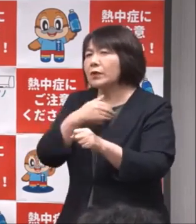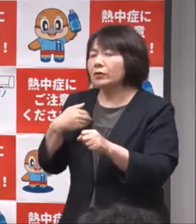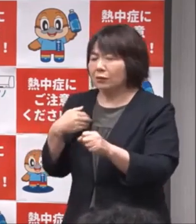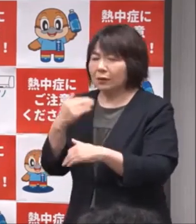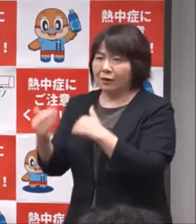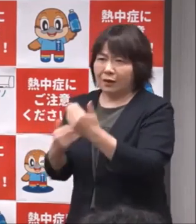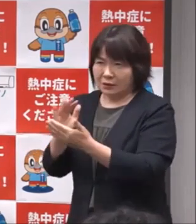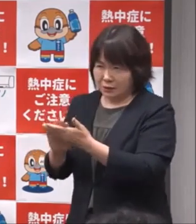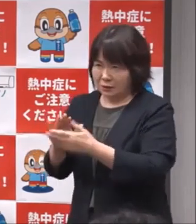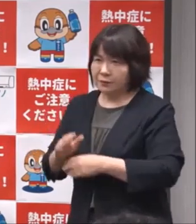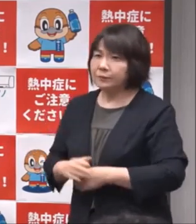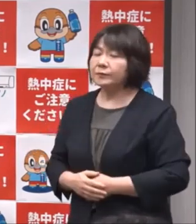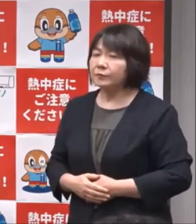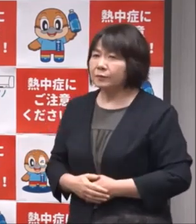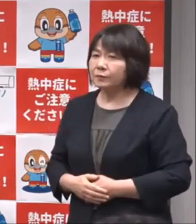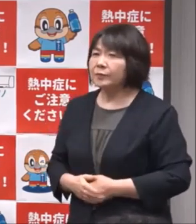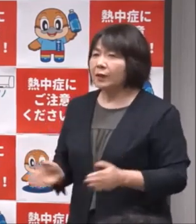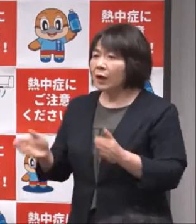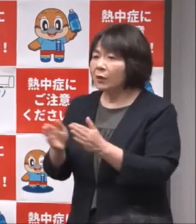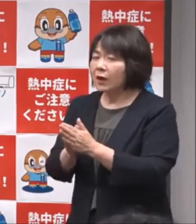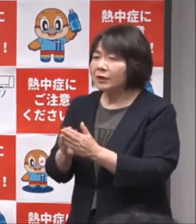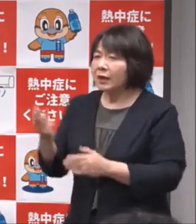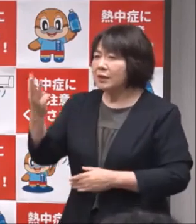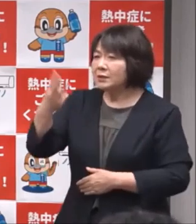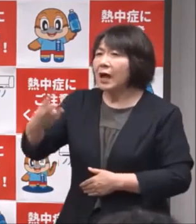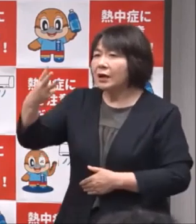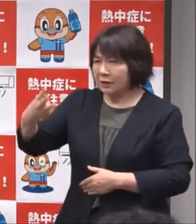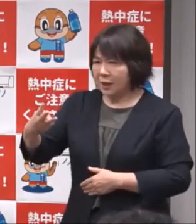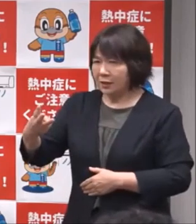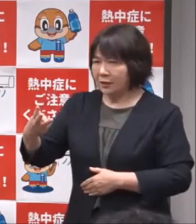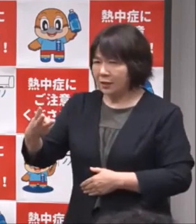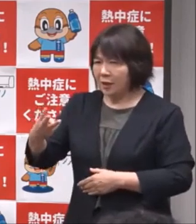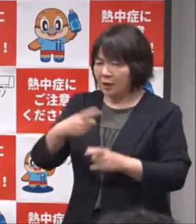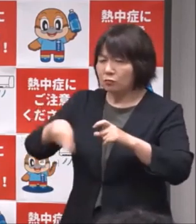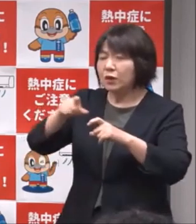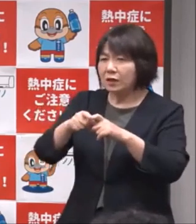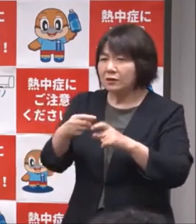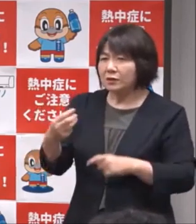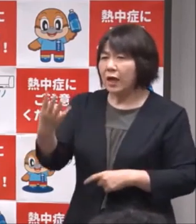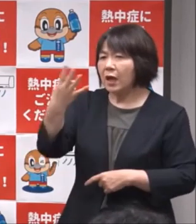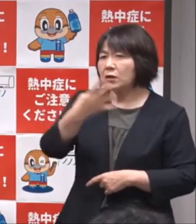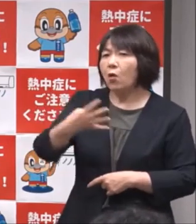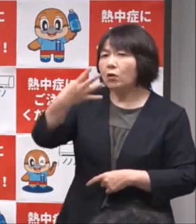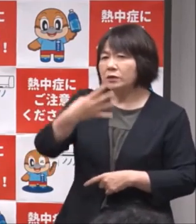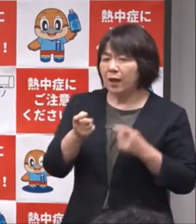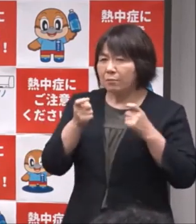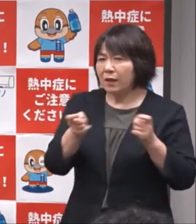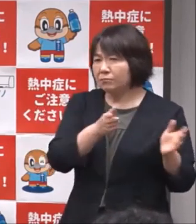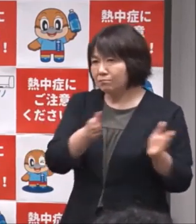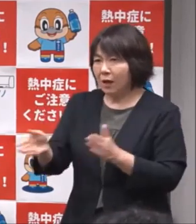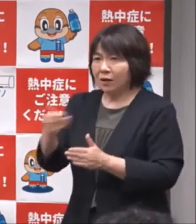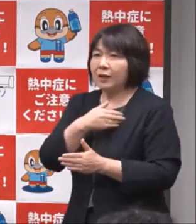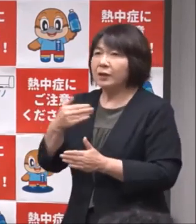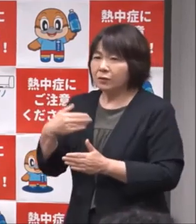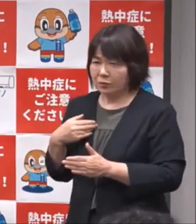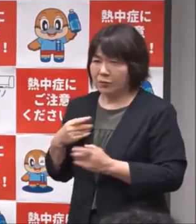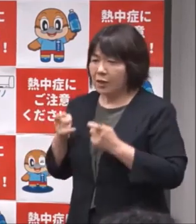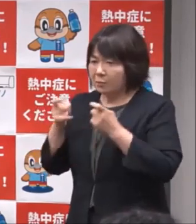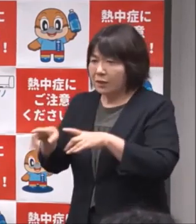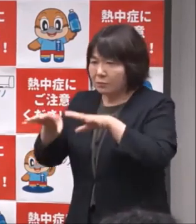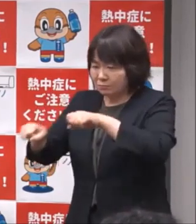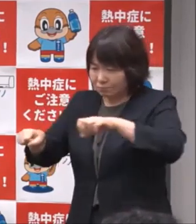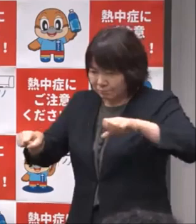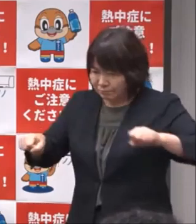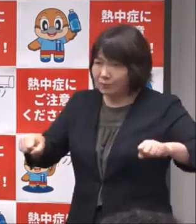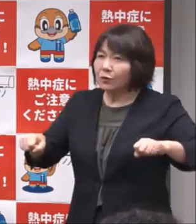点です。今延べ3000台だったのを1000台を増やして延べ4000台まで確保できるようにもなりました。だからできるだけバスを確保できるように